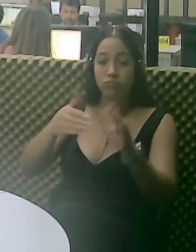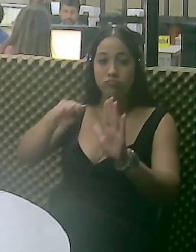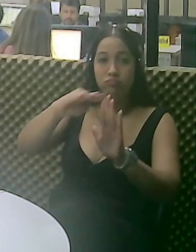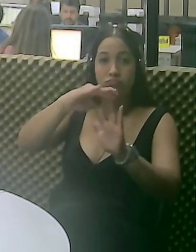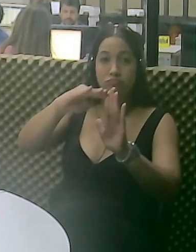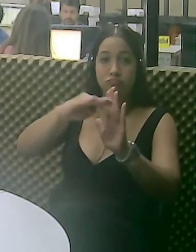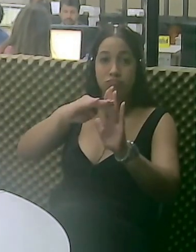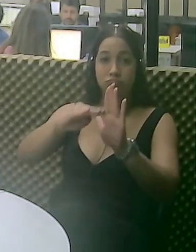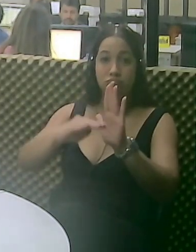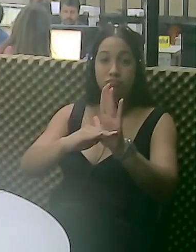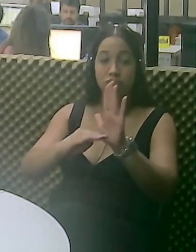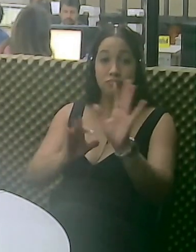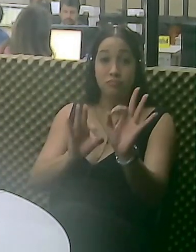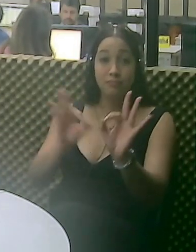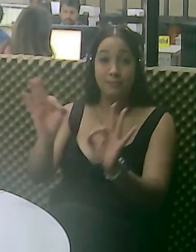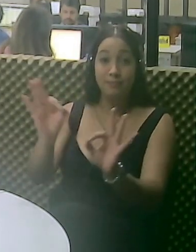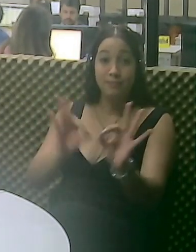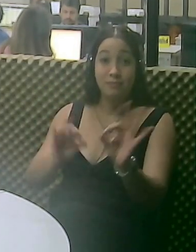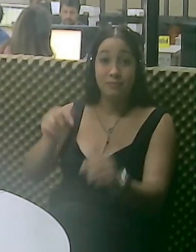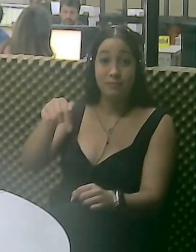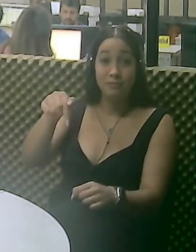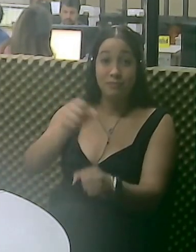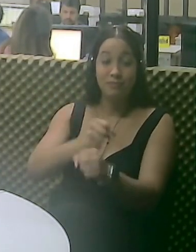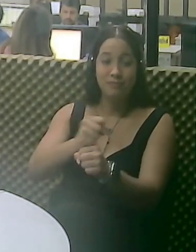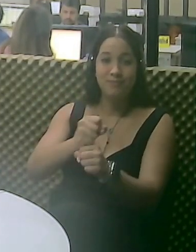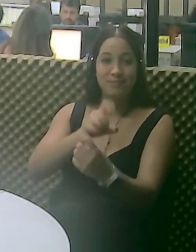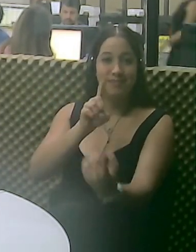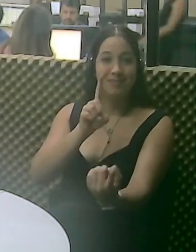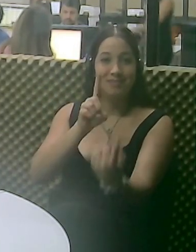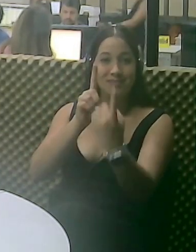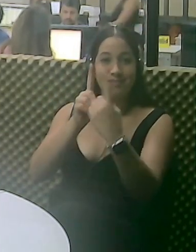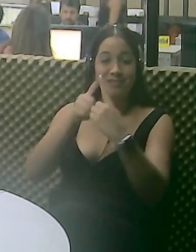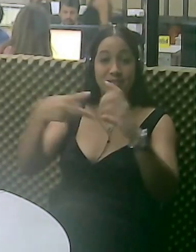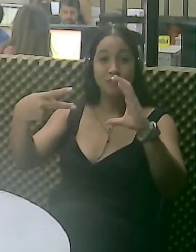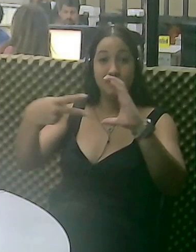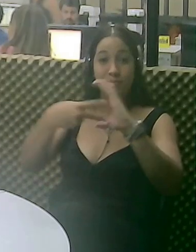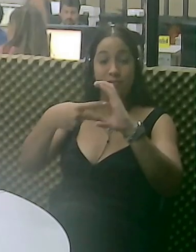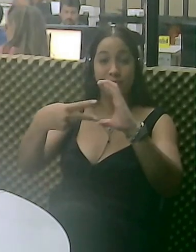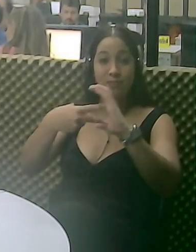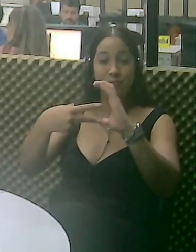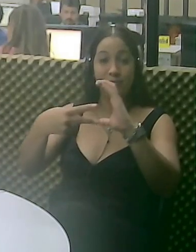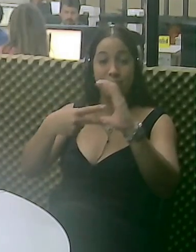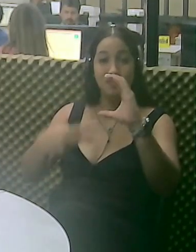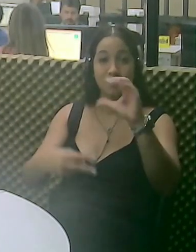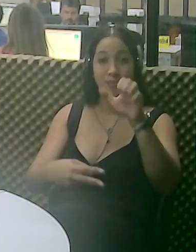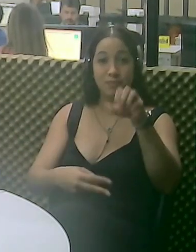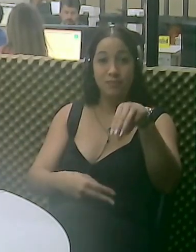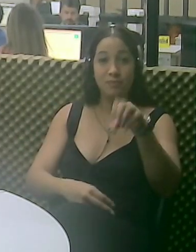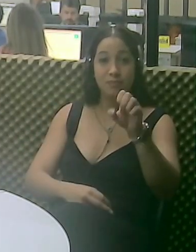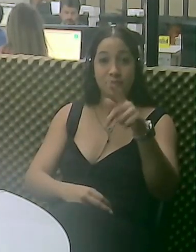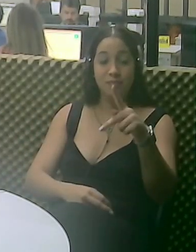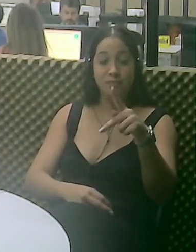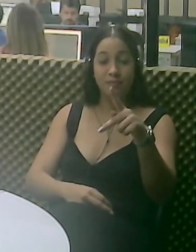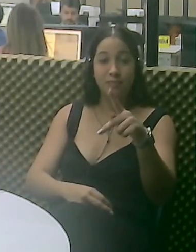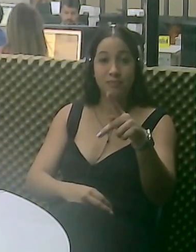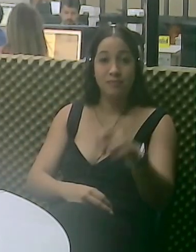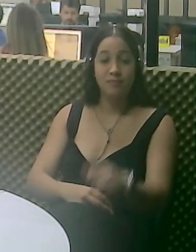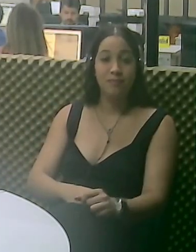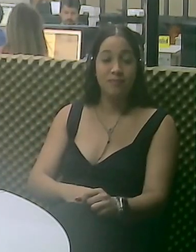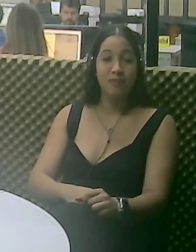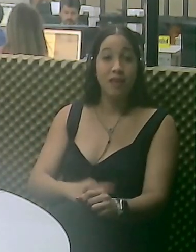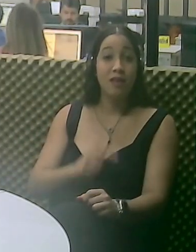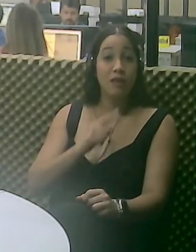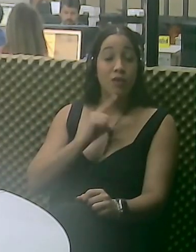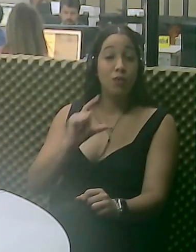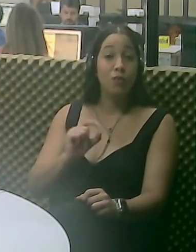de diretrizes e projetos para este ano, o encontro no Centro Municipal de Estudos e Projetos Educacionais Julieta Diniz, o